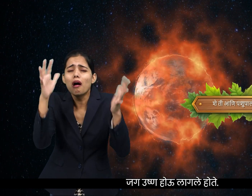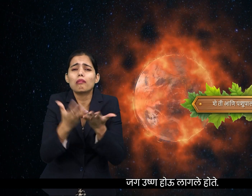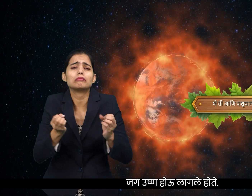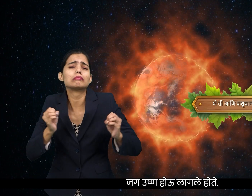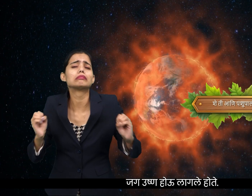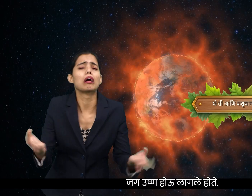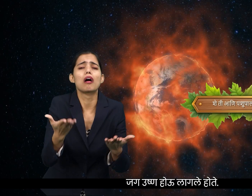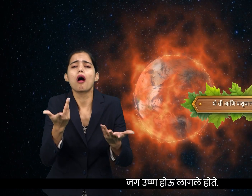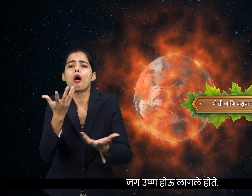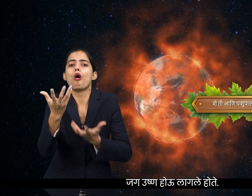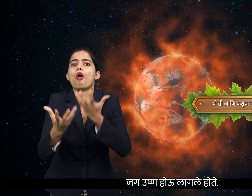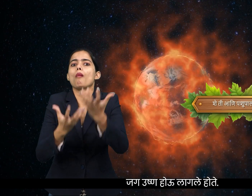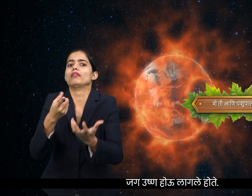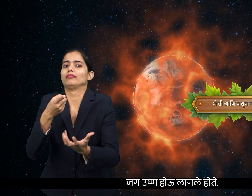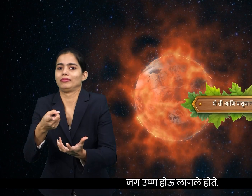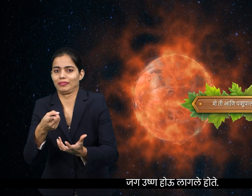होते.